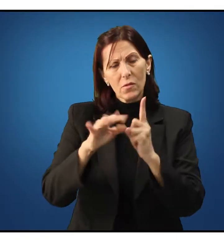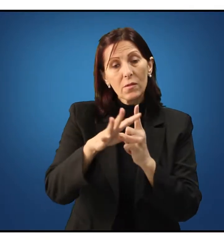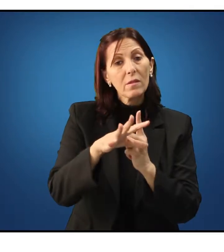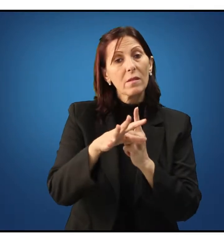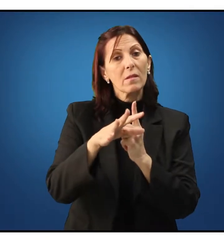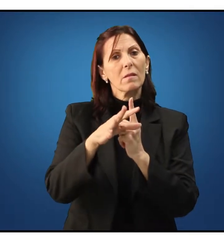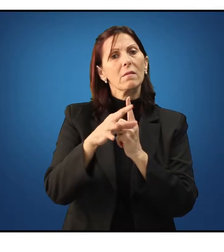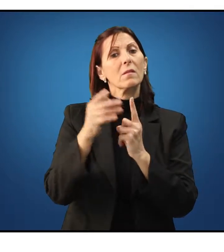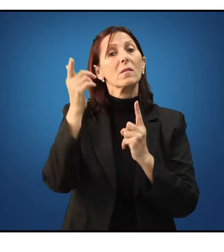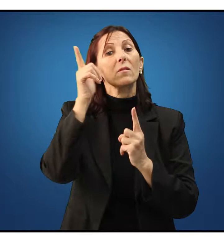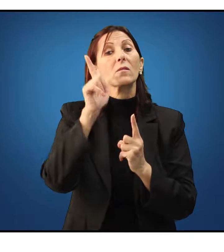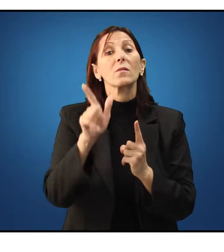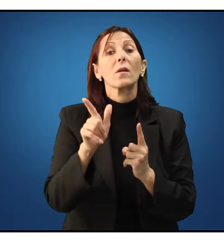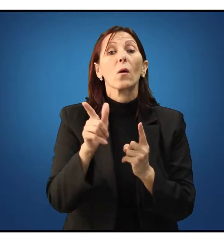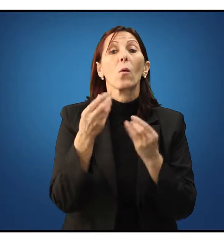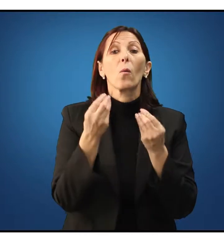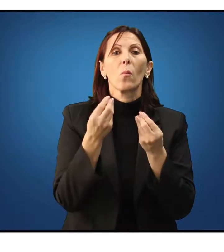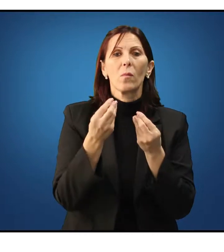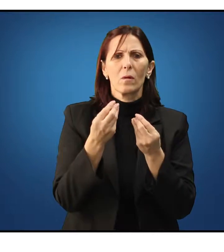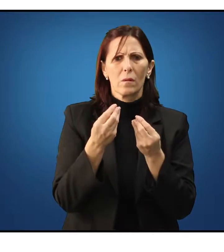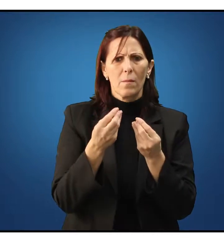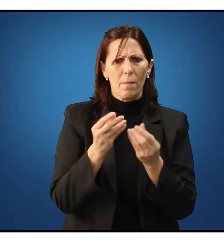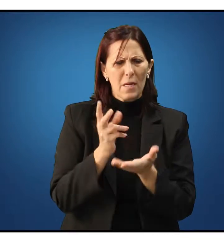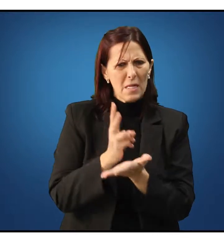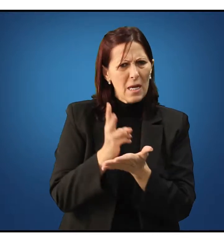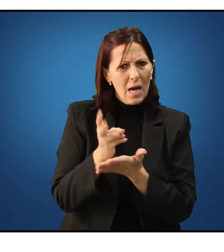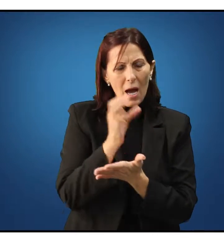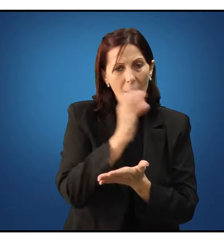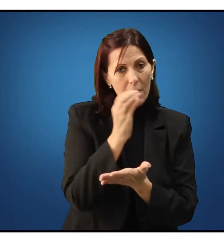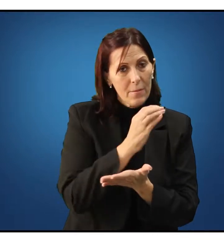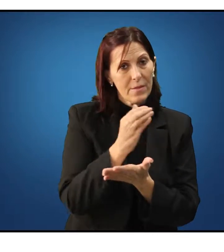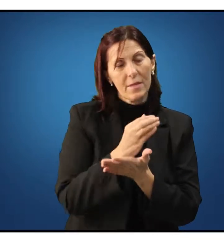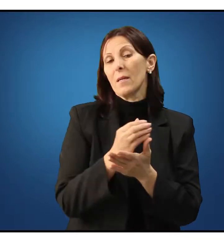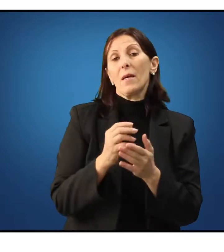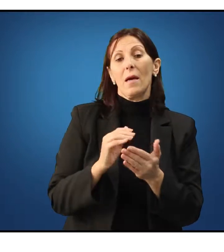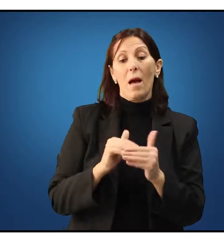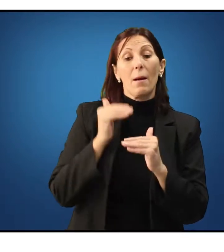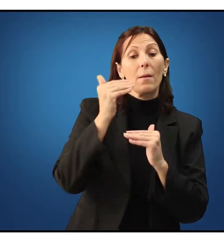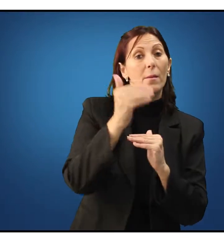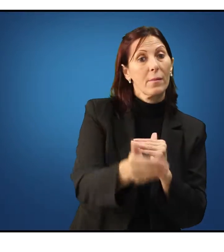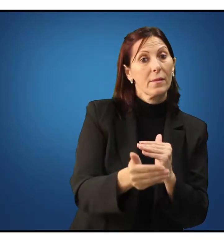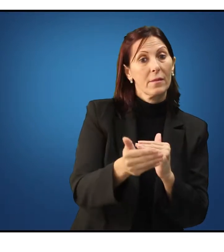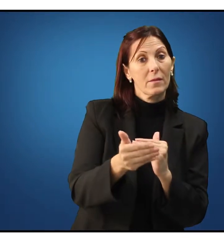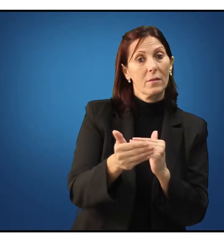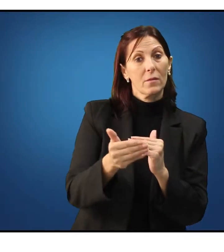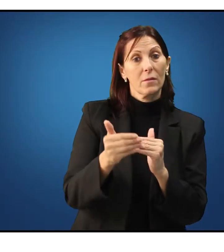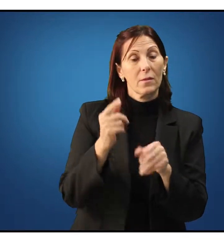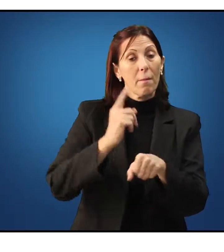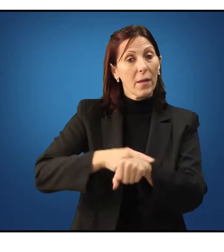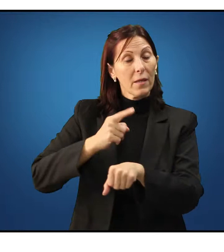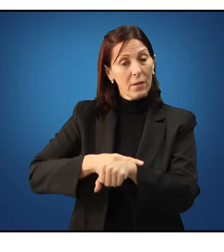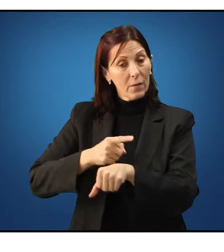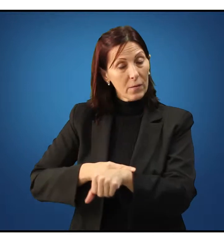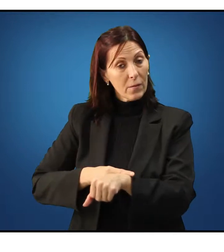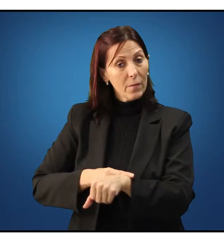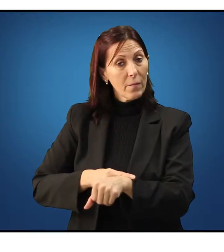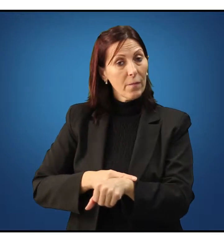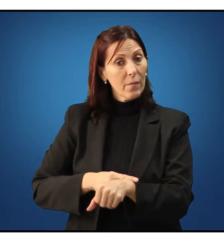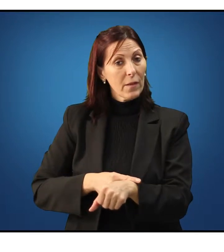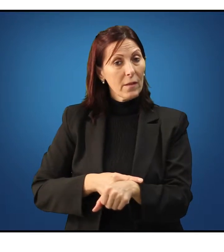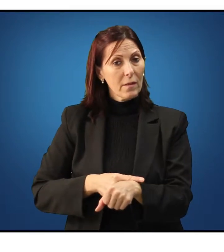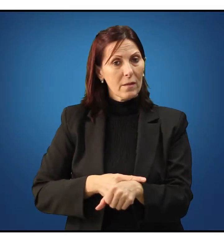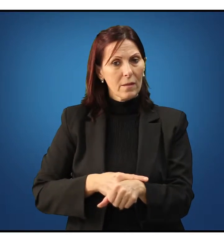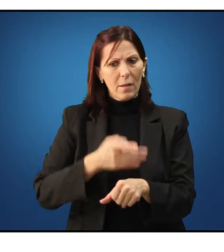maneira mais acelerada, né? É a partir deste período que o ser